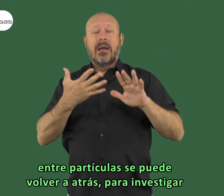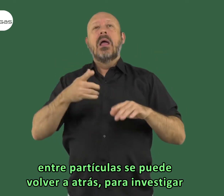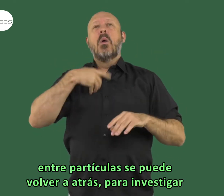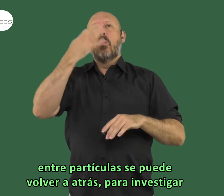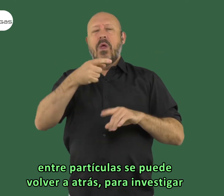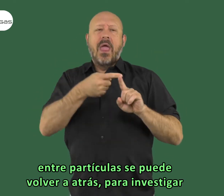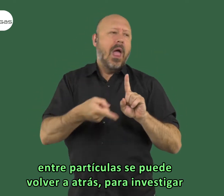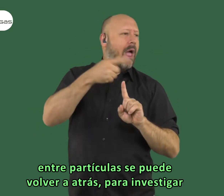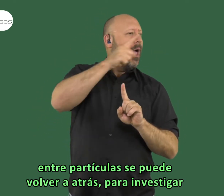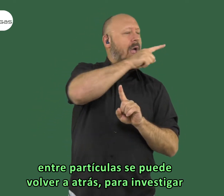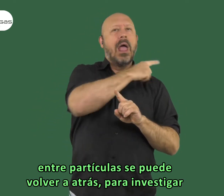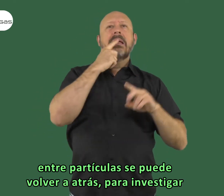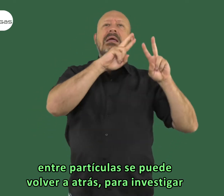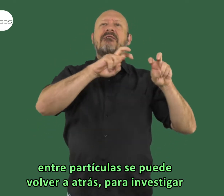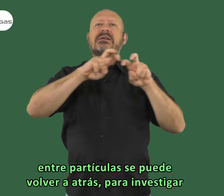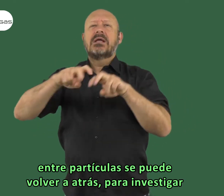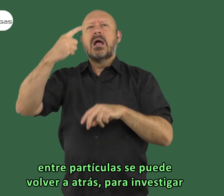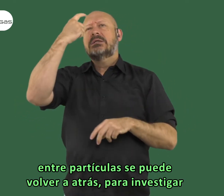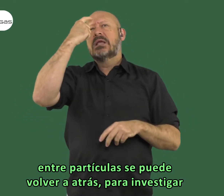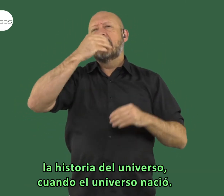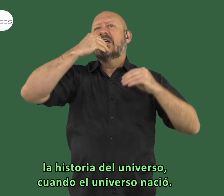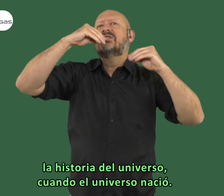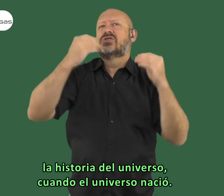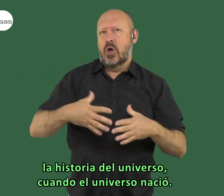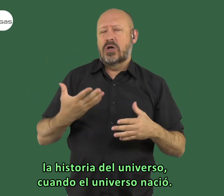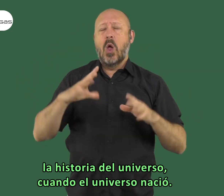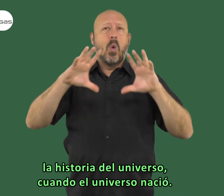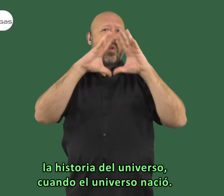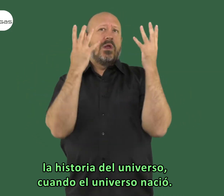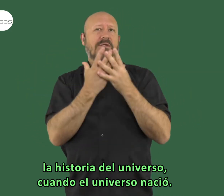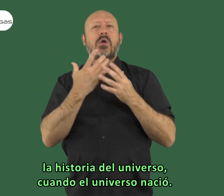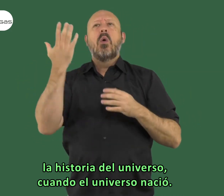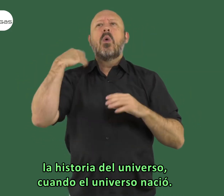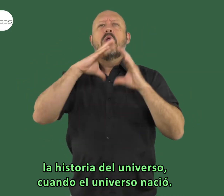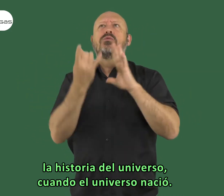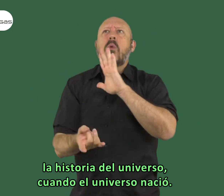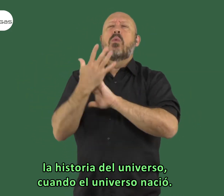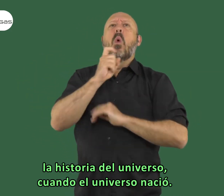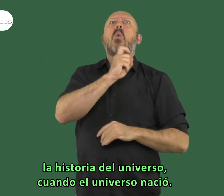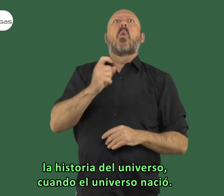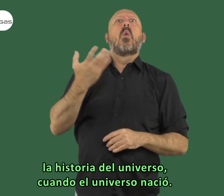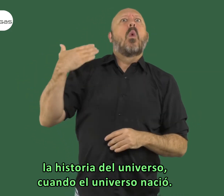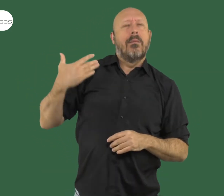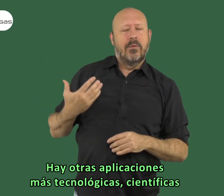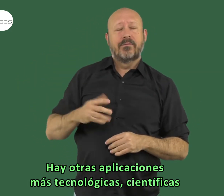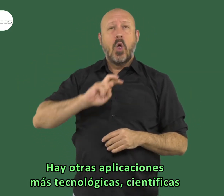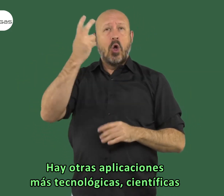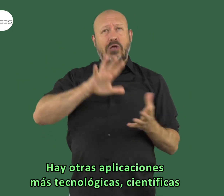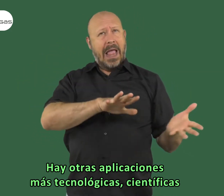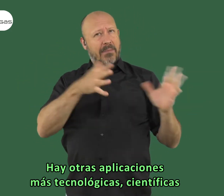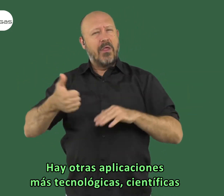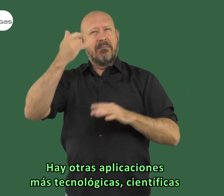se puede volver detrás para investigar la historia del universo cuando el universo ha nacido. Hay